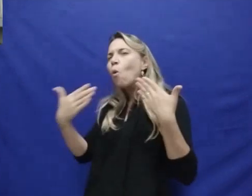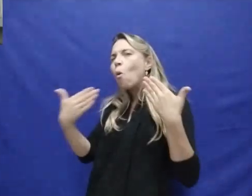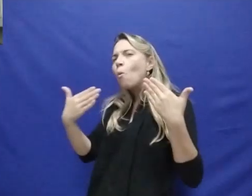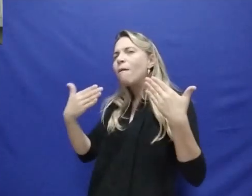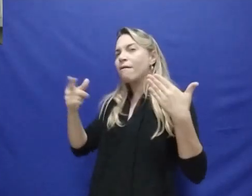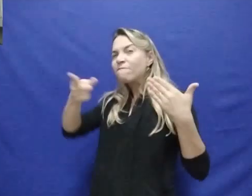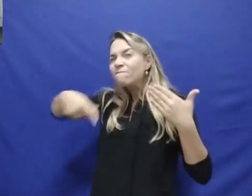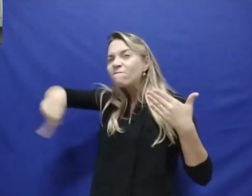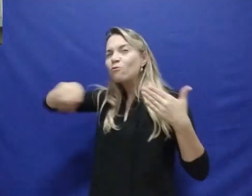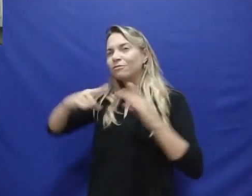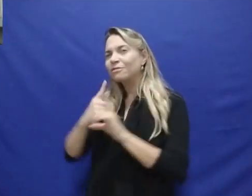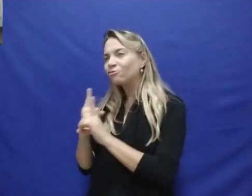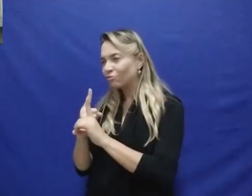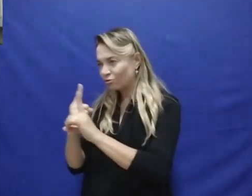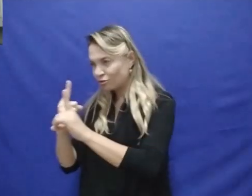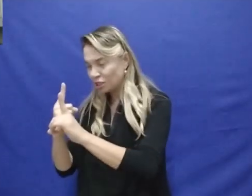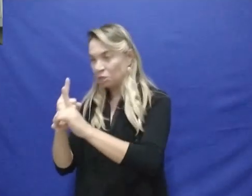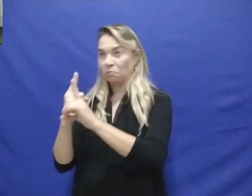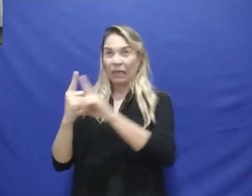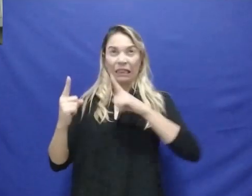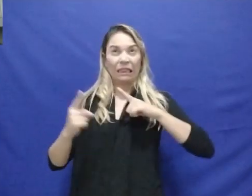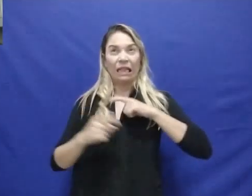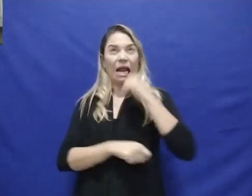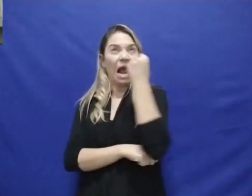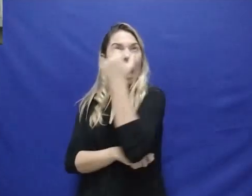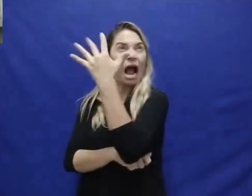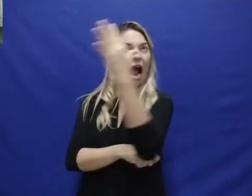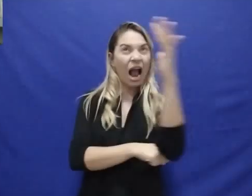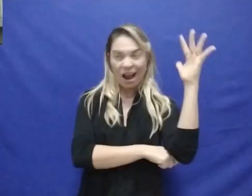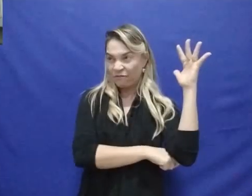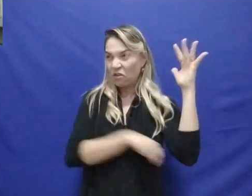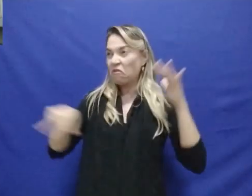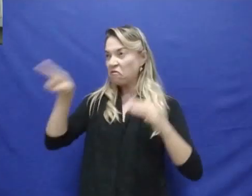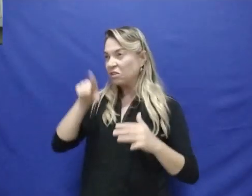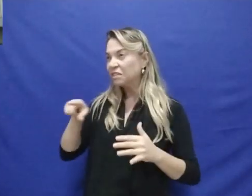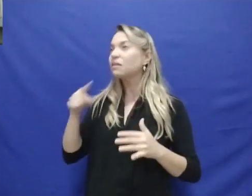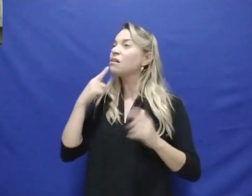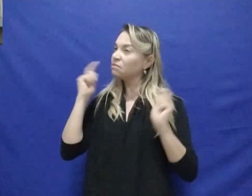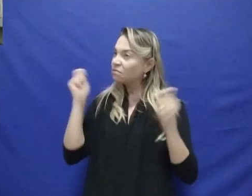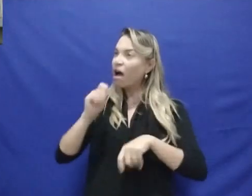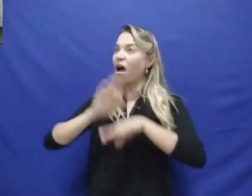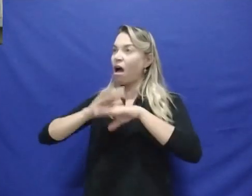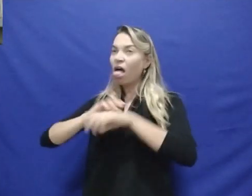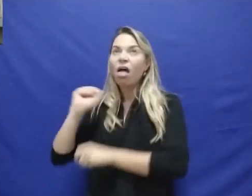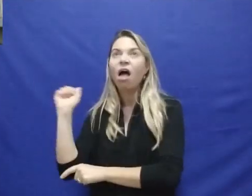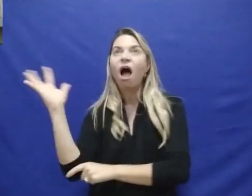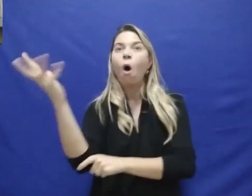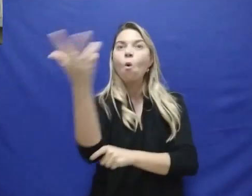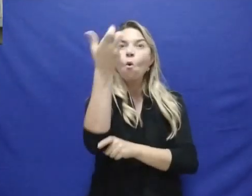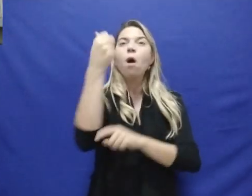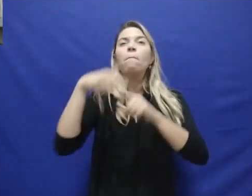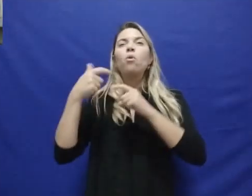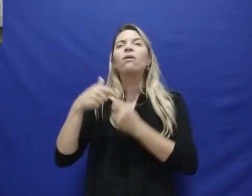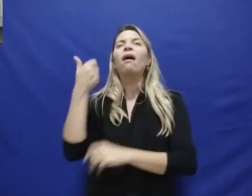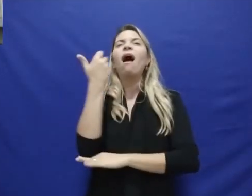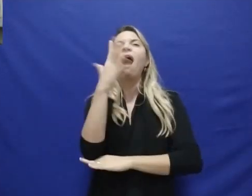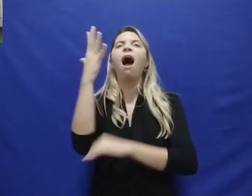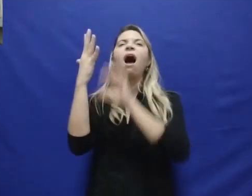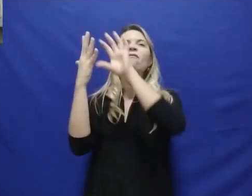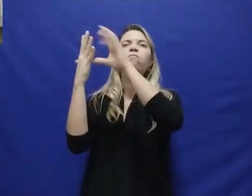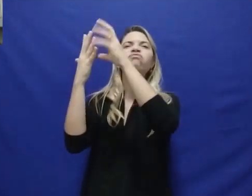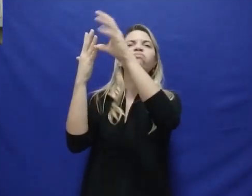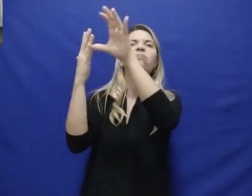dizem que ainda é necessário aguardar um tempo até que a colheita seja feita. Eu, porém, vos